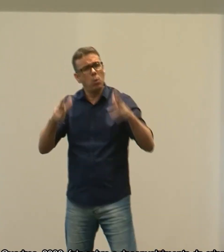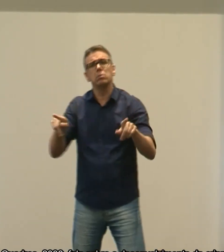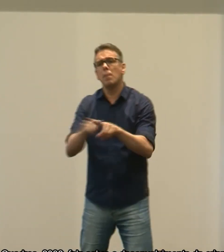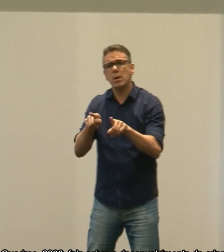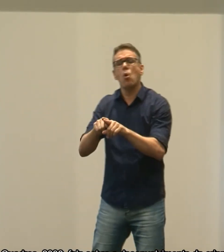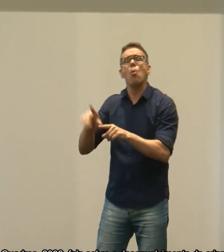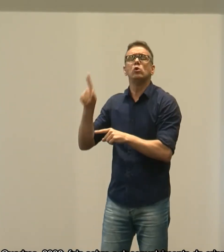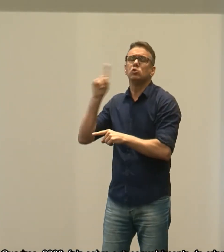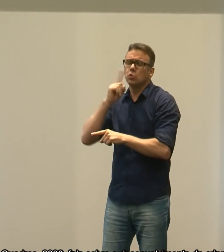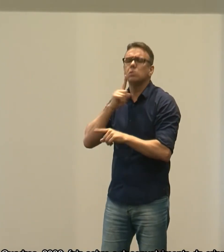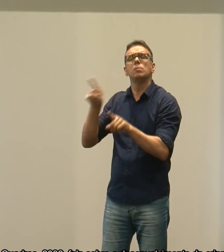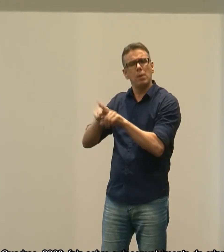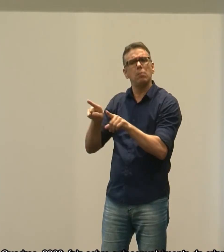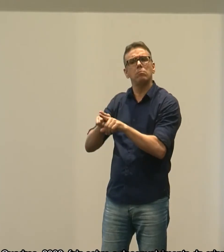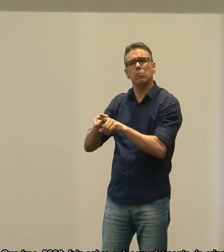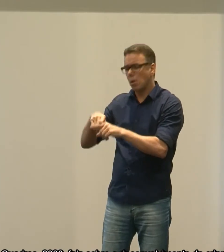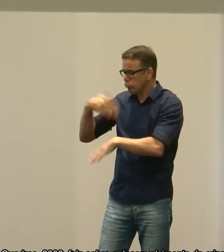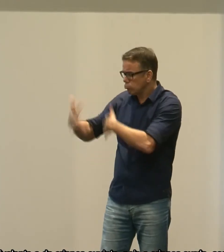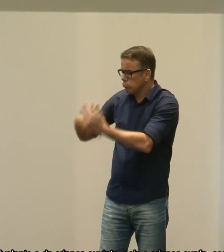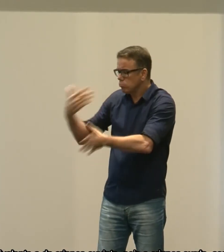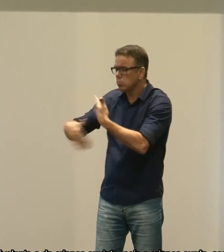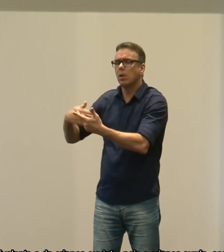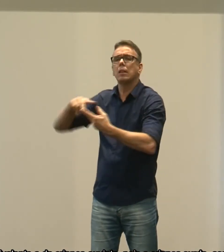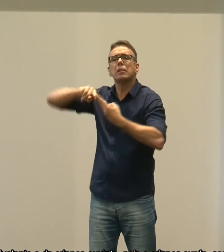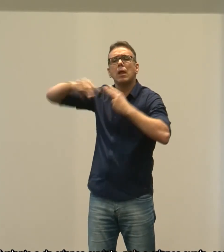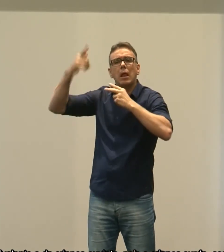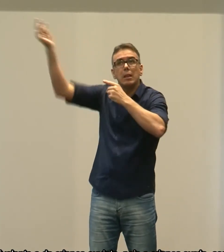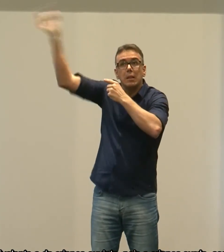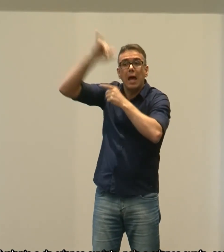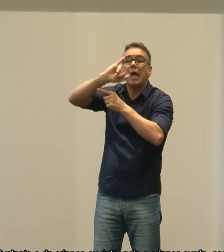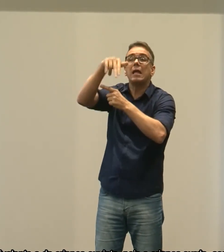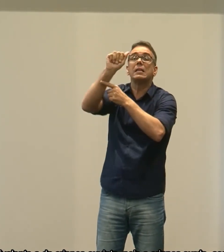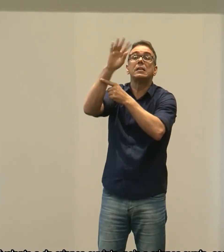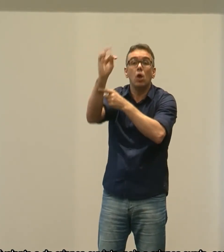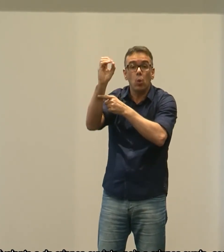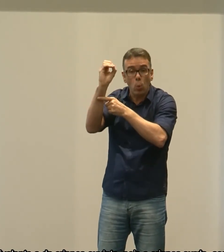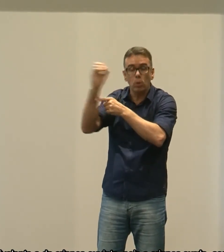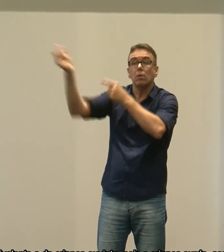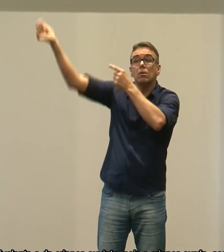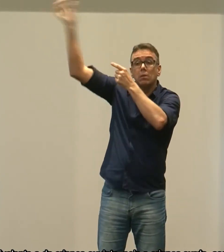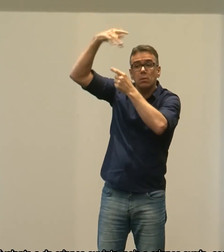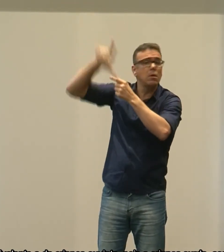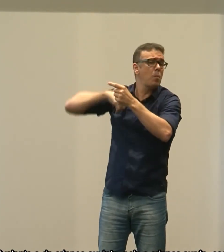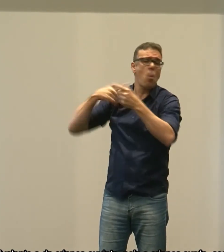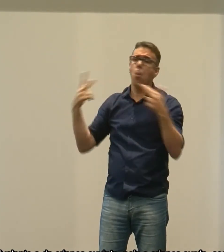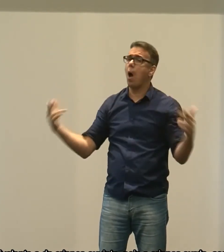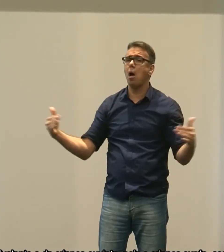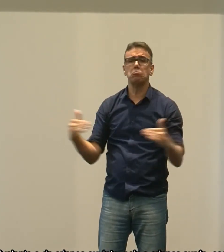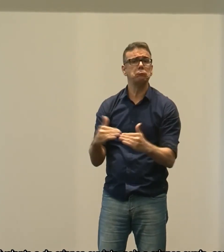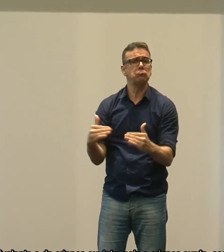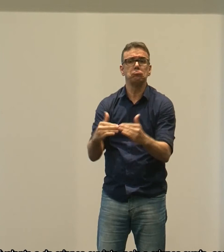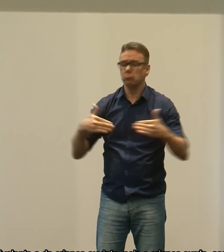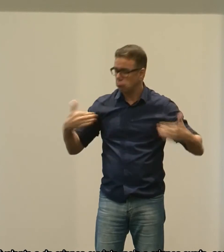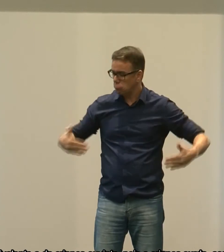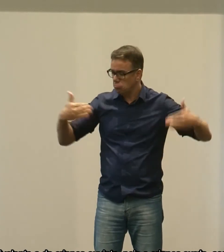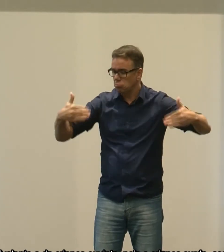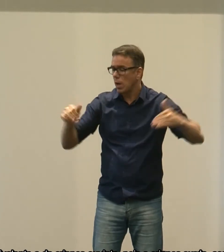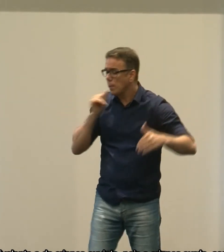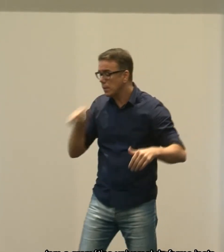sobre o desenvolvimento da criança surda, que é equivalente ao da criança ouvinte, pois a criança surda, assim como o ouvinte,